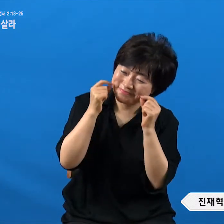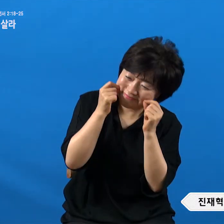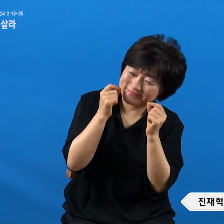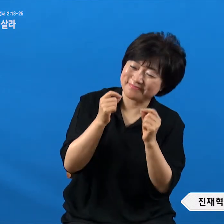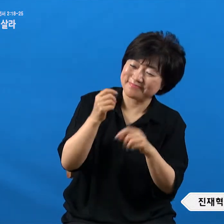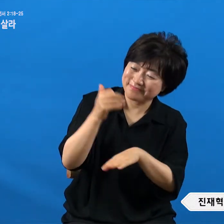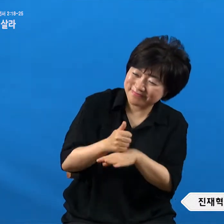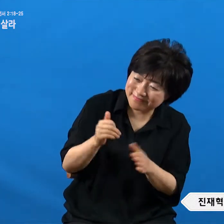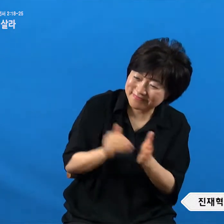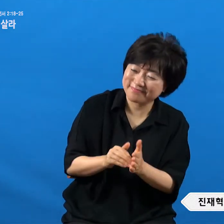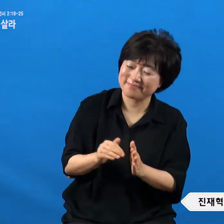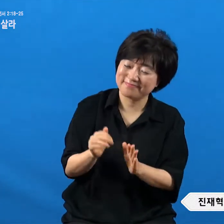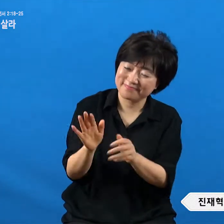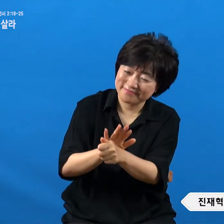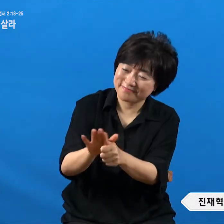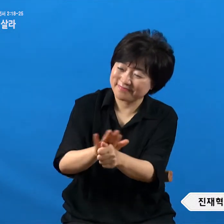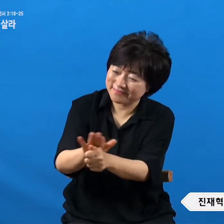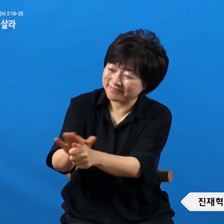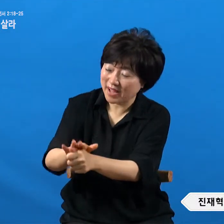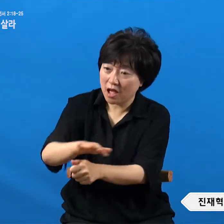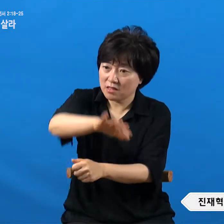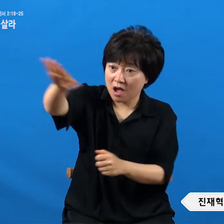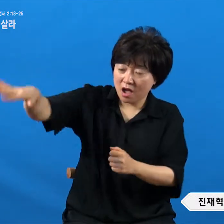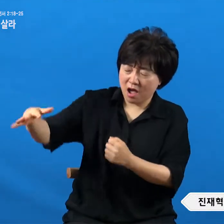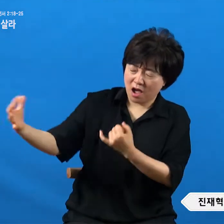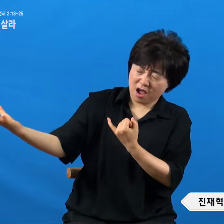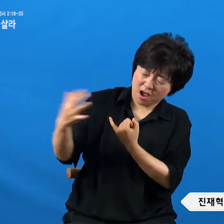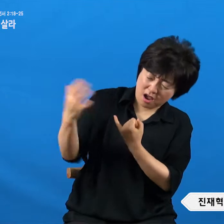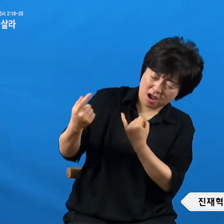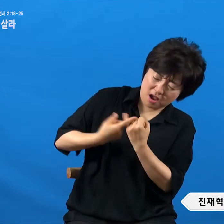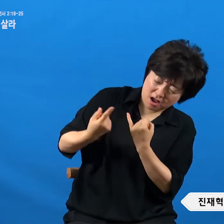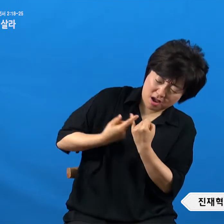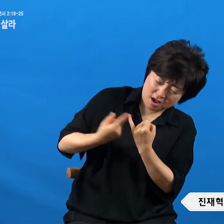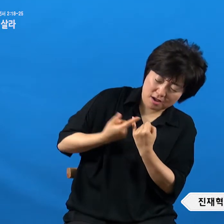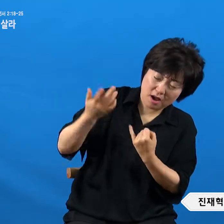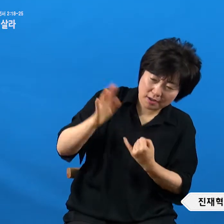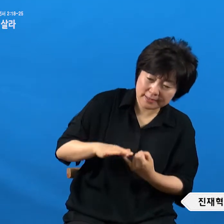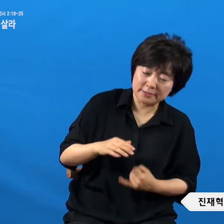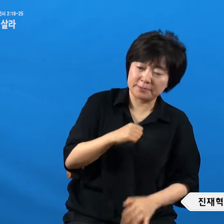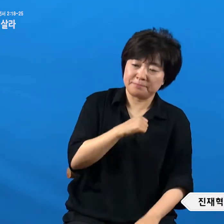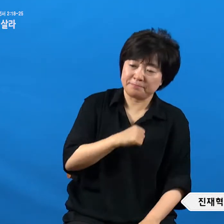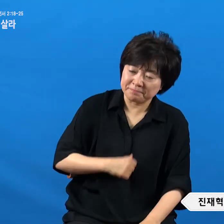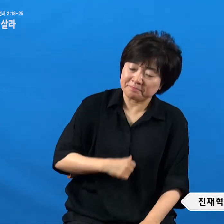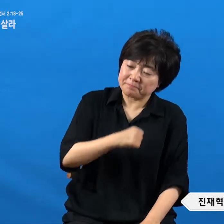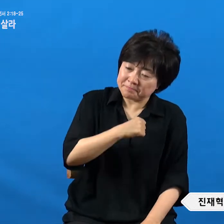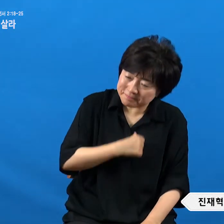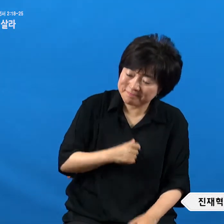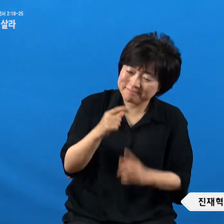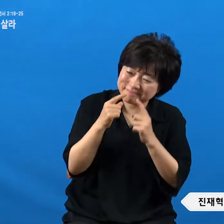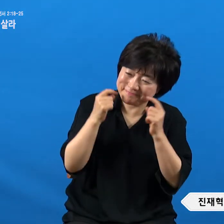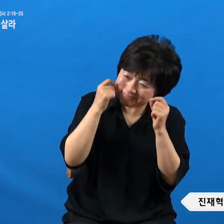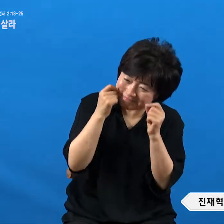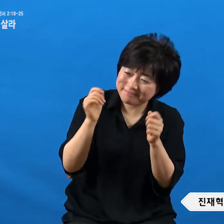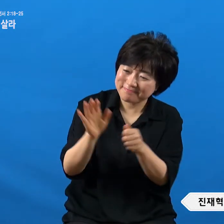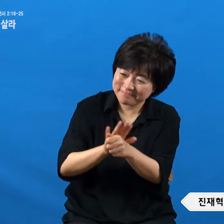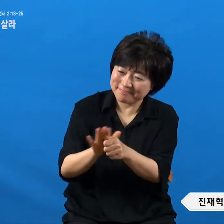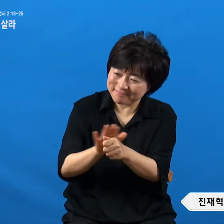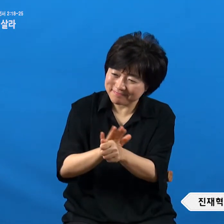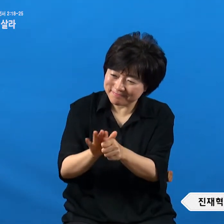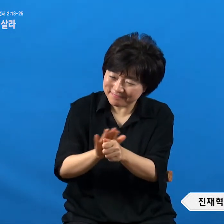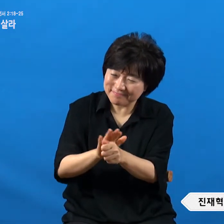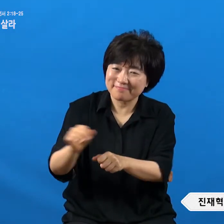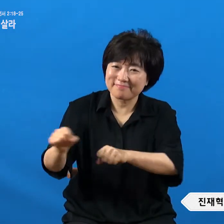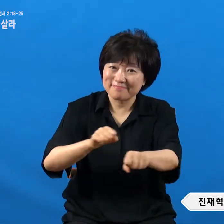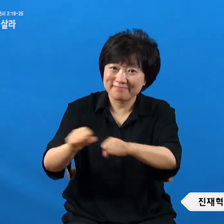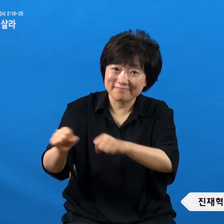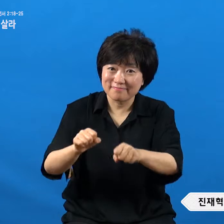미소를 잃지 않고 아주 아름답게 그를 대하며 잘 견뎌내는 모습을